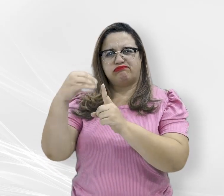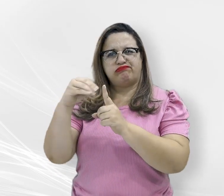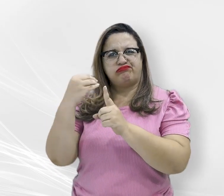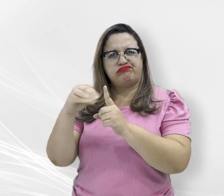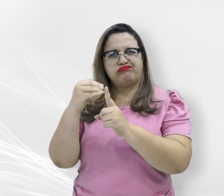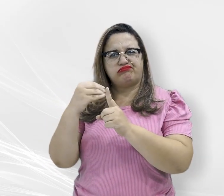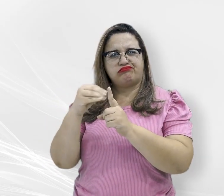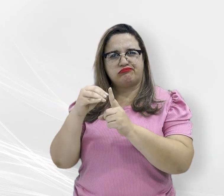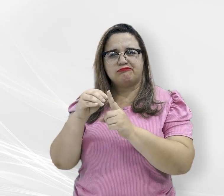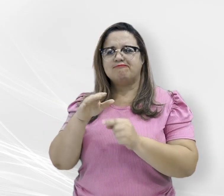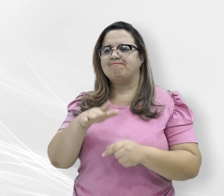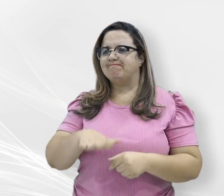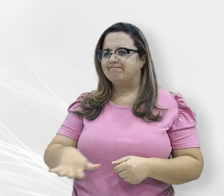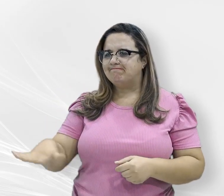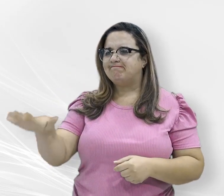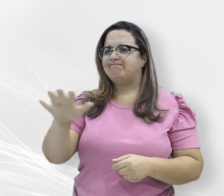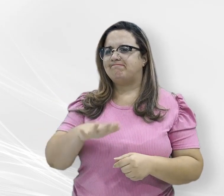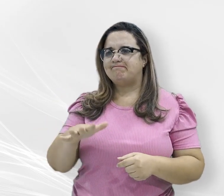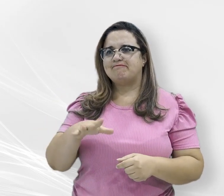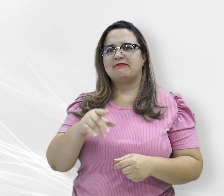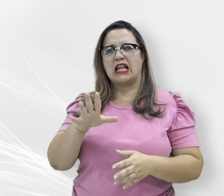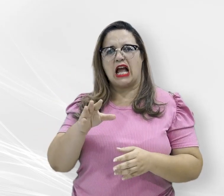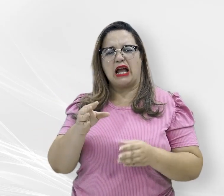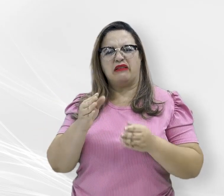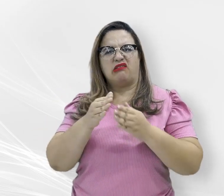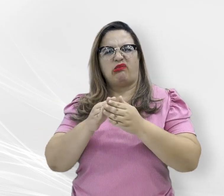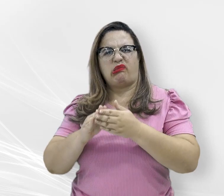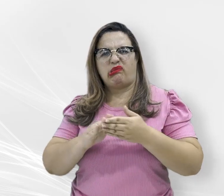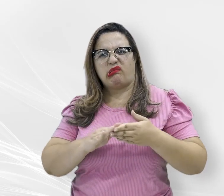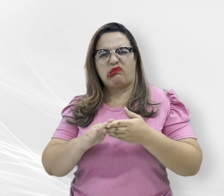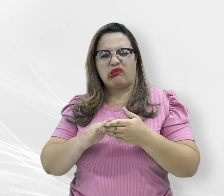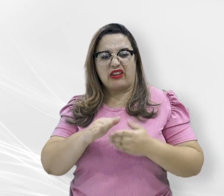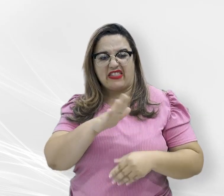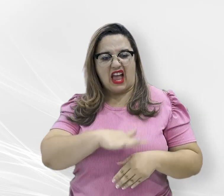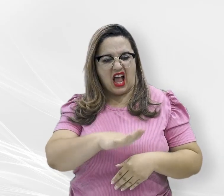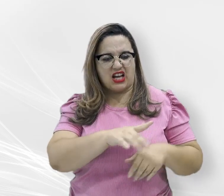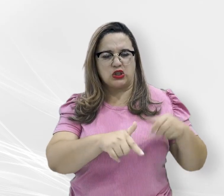sujeita esse público a total precariedade na relação de trabalho e fomenta ainda mais o